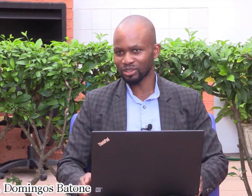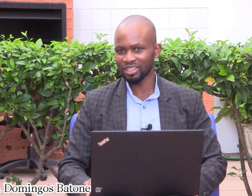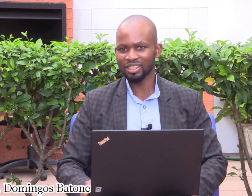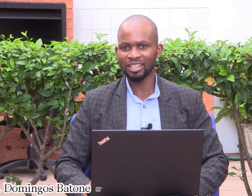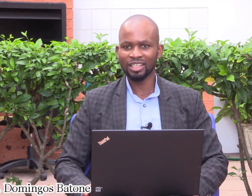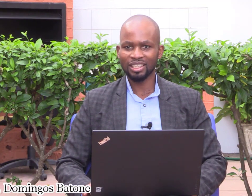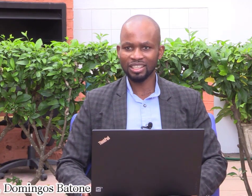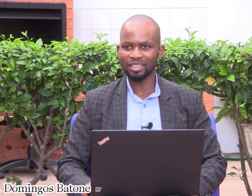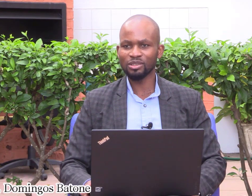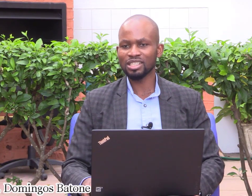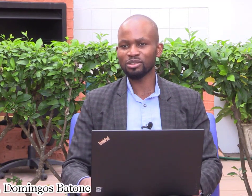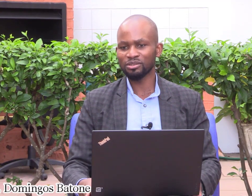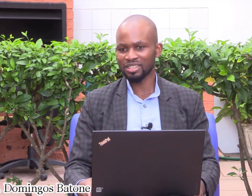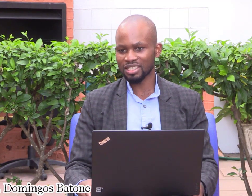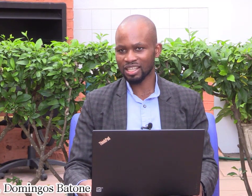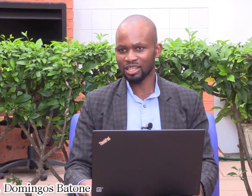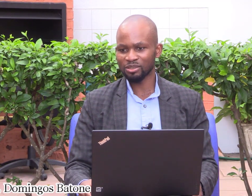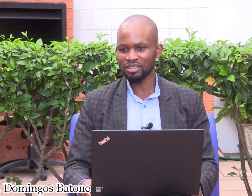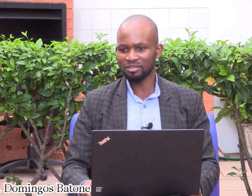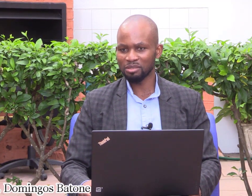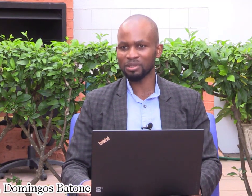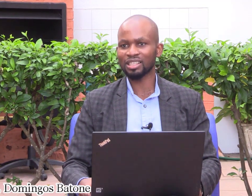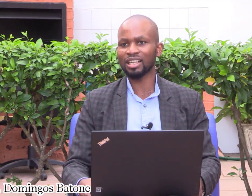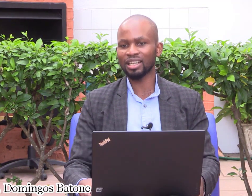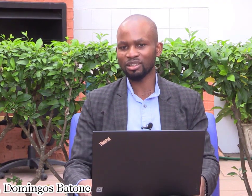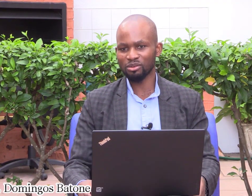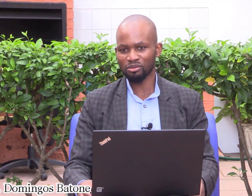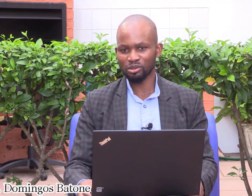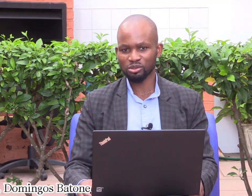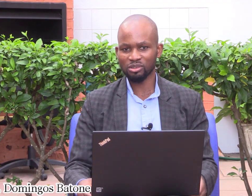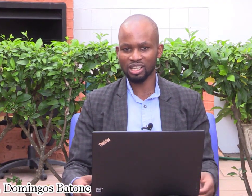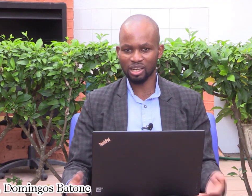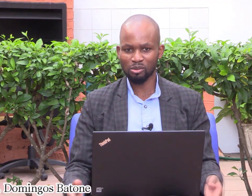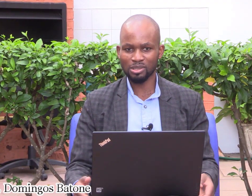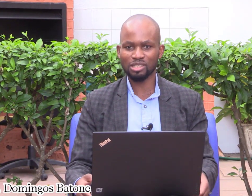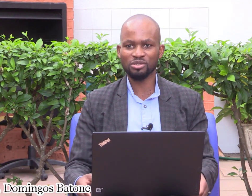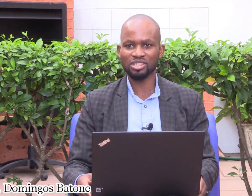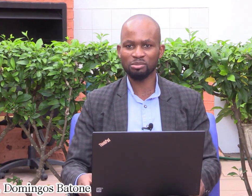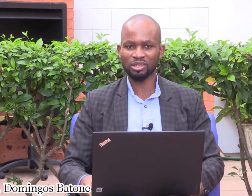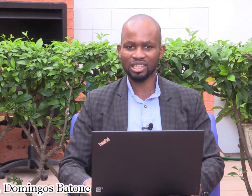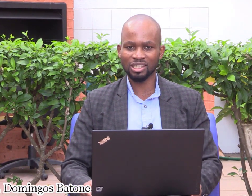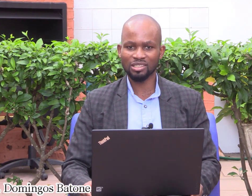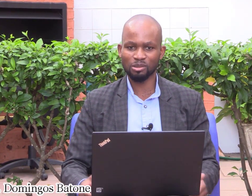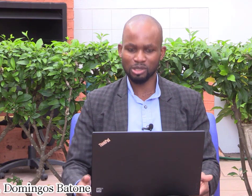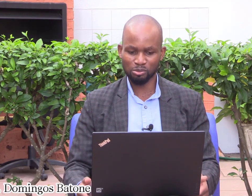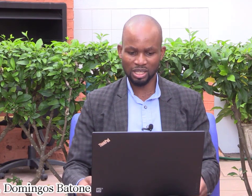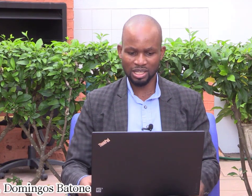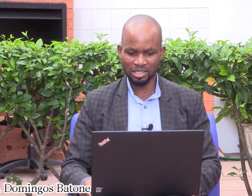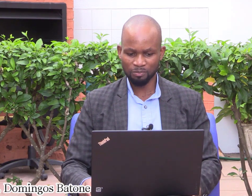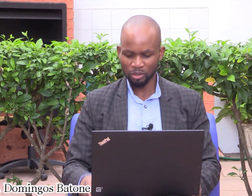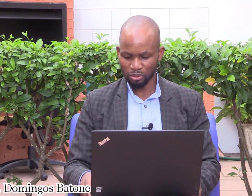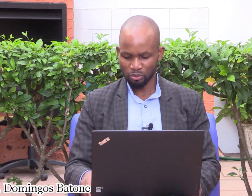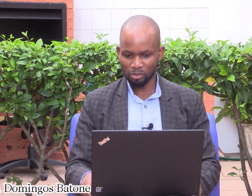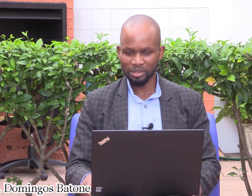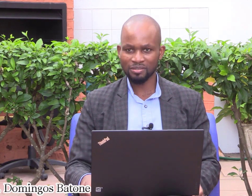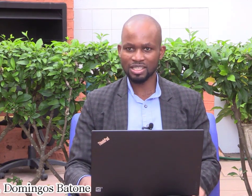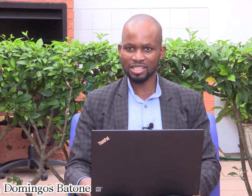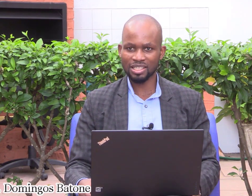investigador e docente universitário e vim partilhar aqui convosco algumas lições importantes sobre as mulheres com alguma deficiência